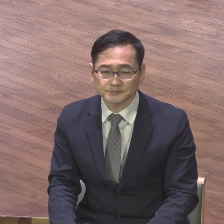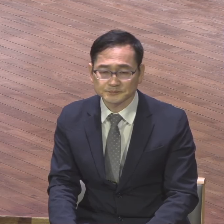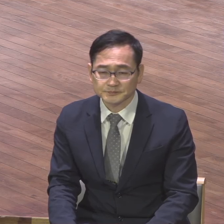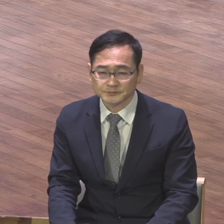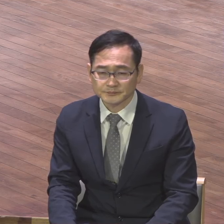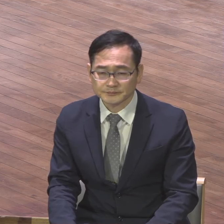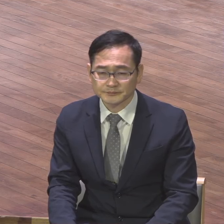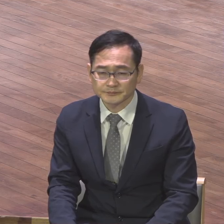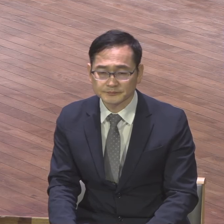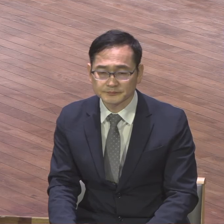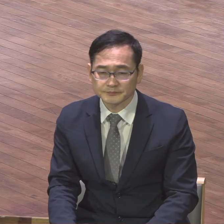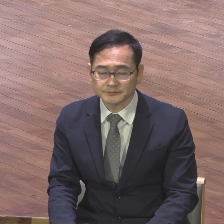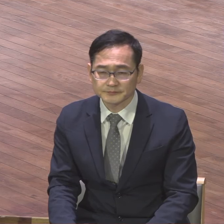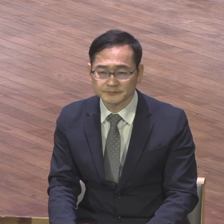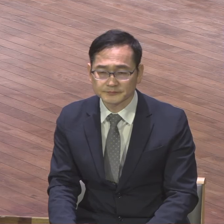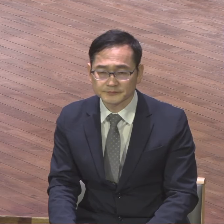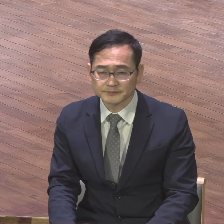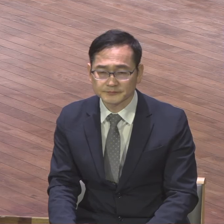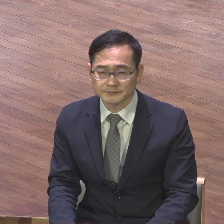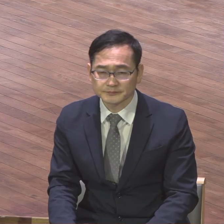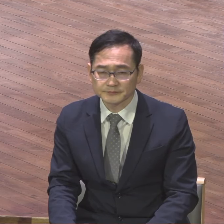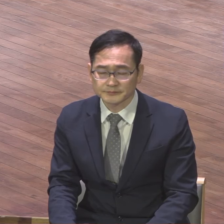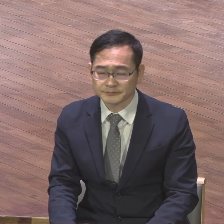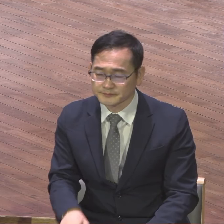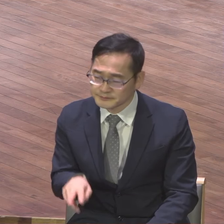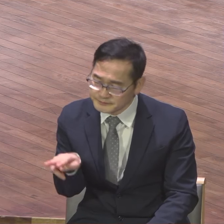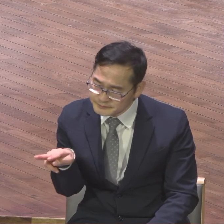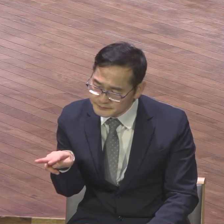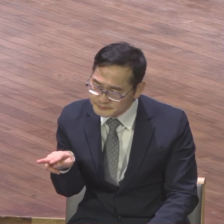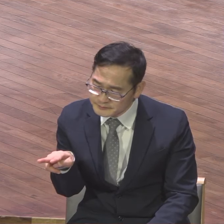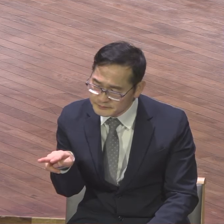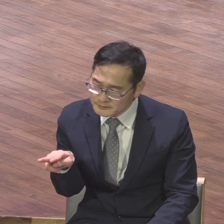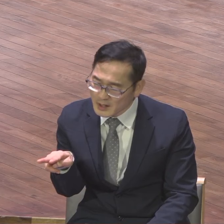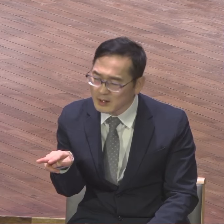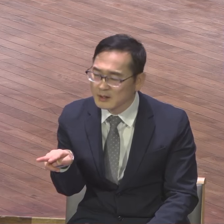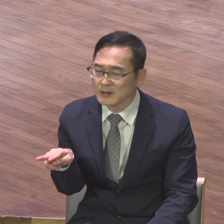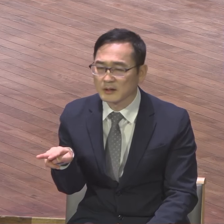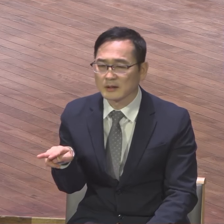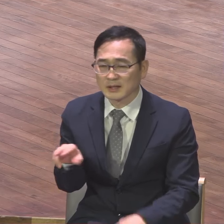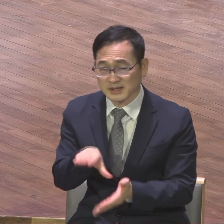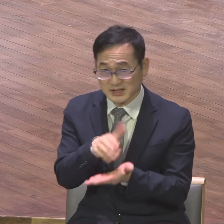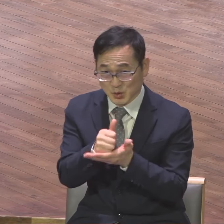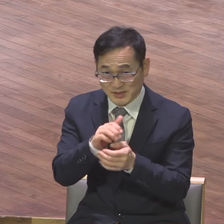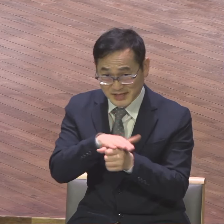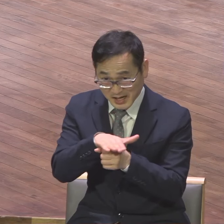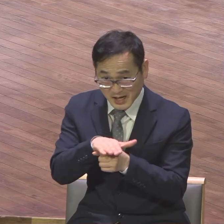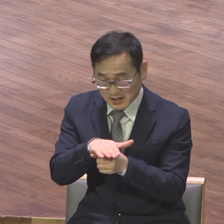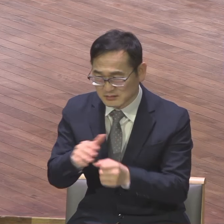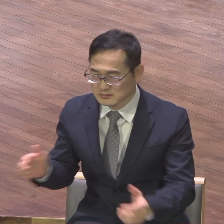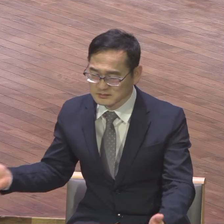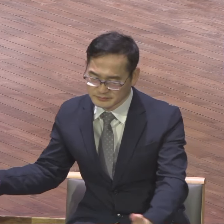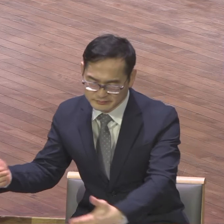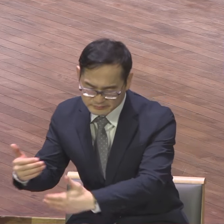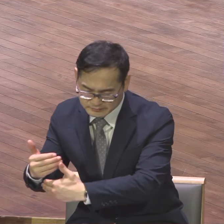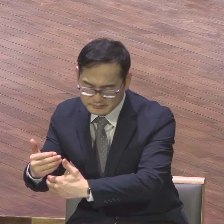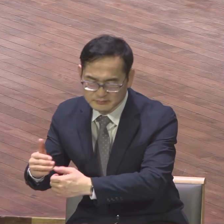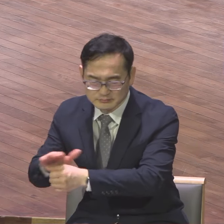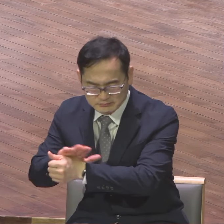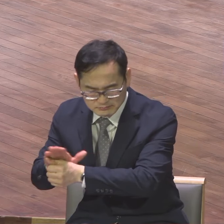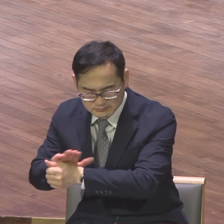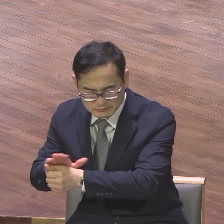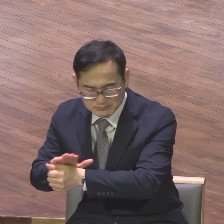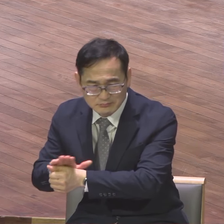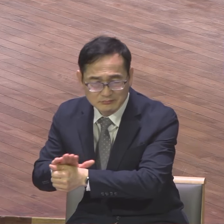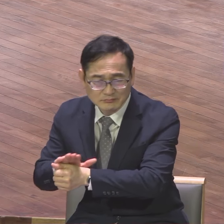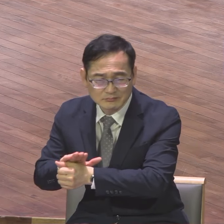우리가 영적인 눈을 열고 이들을 바라보고 그들을 그리스도의 사랑으로 품는 그릇이 되어야